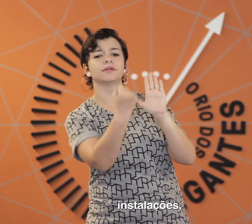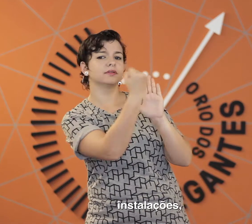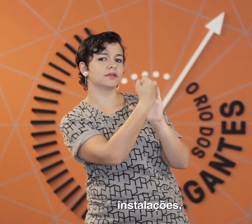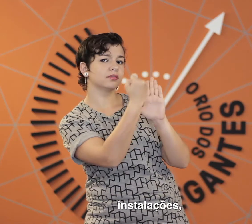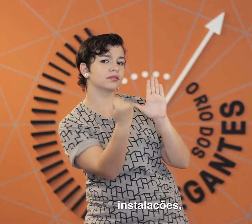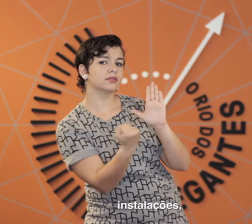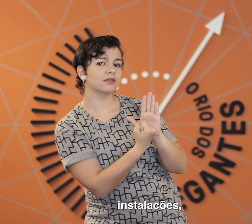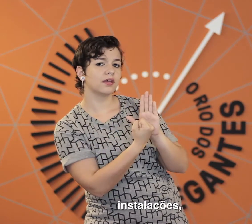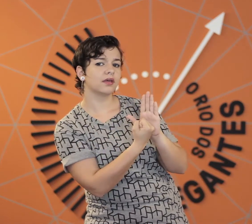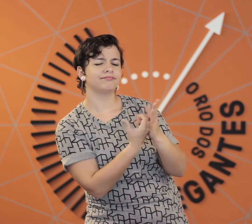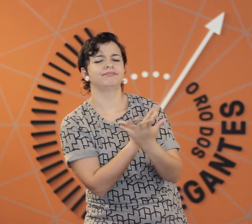instalações,